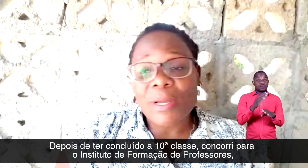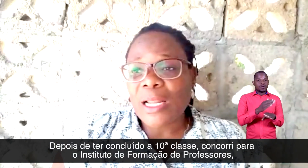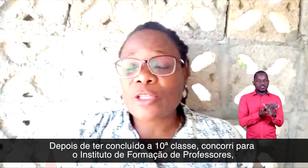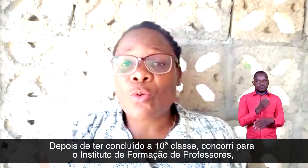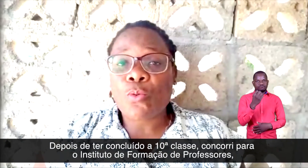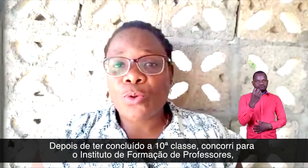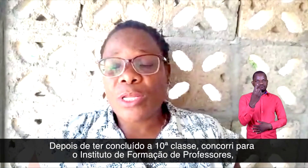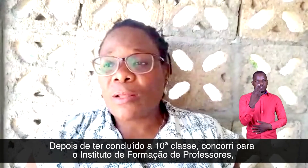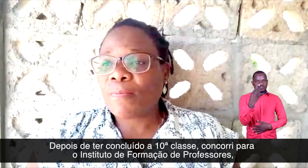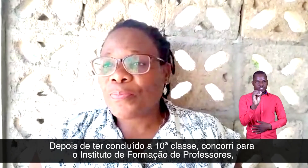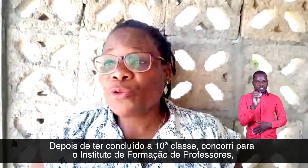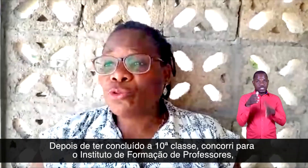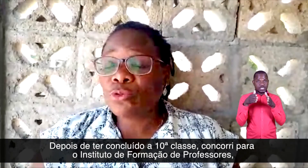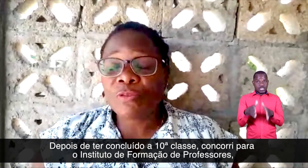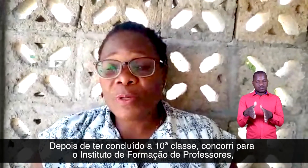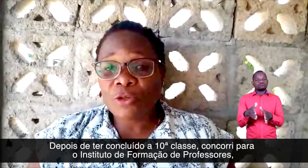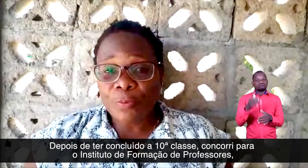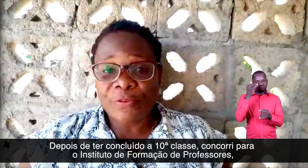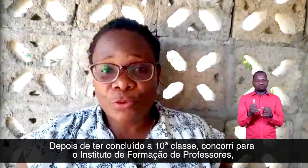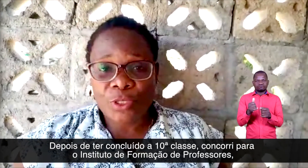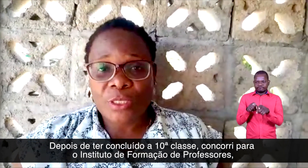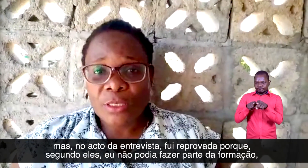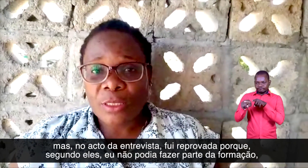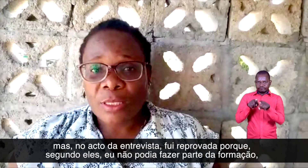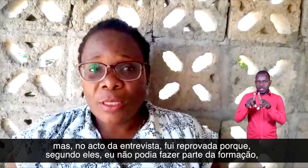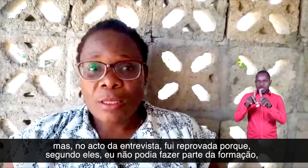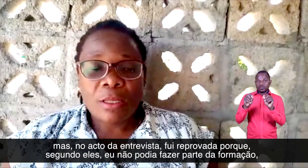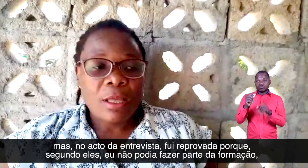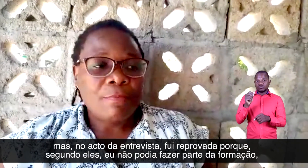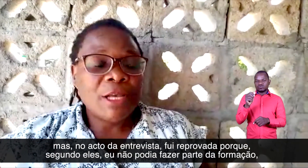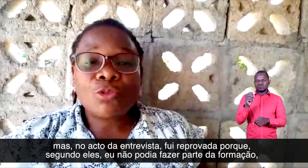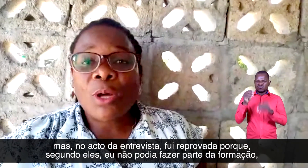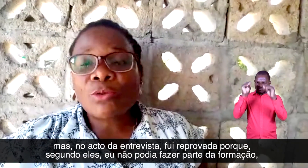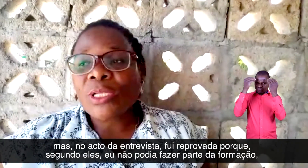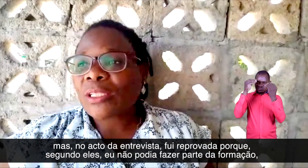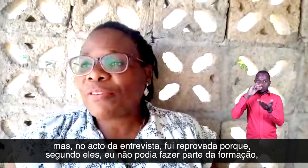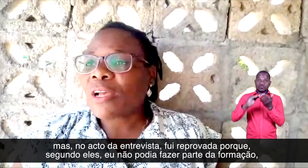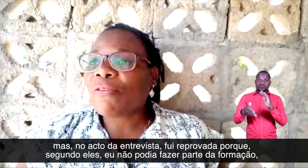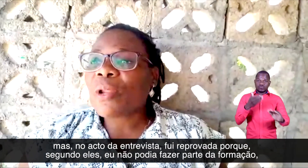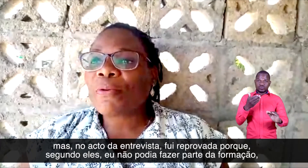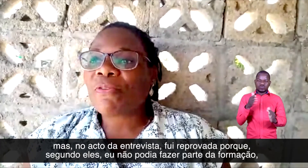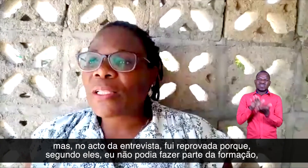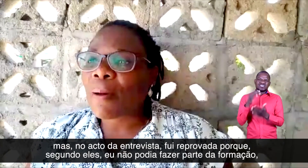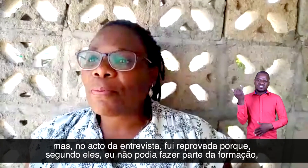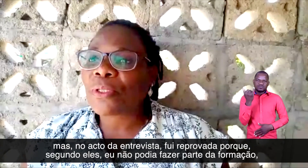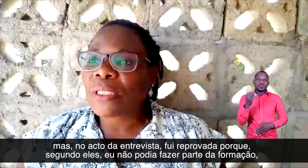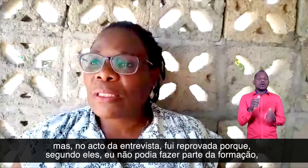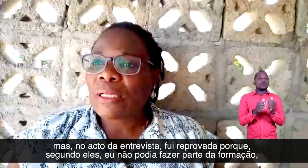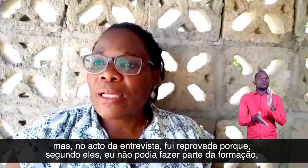classe, concorri no Instituto de Formação de Professores. Mas no ato de entrevista fui reprovada porque,